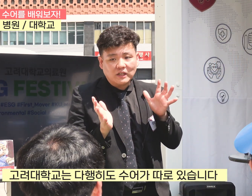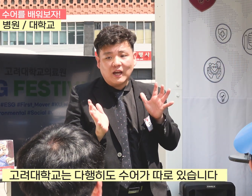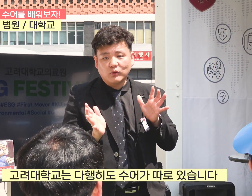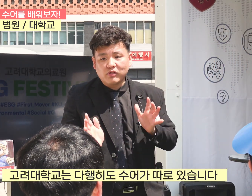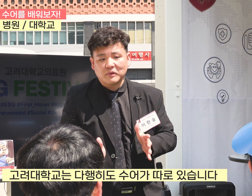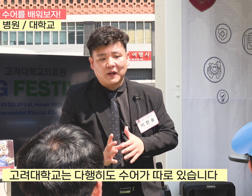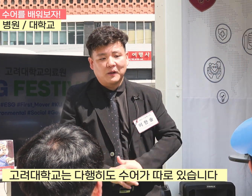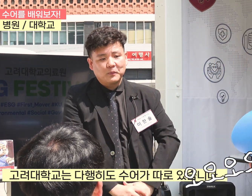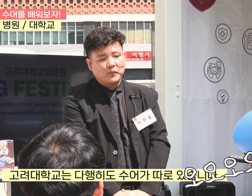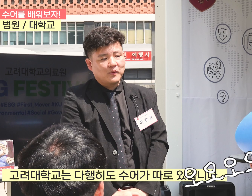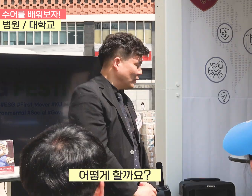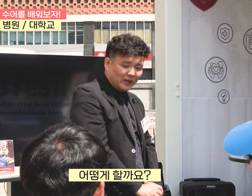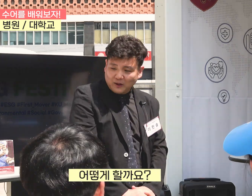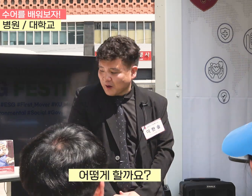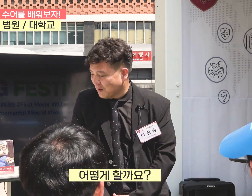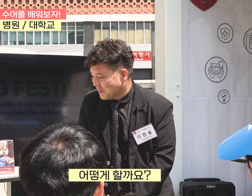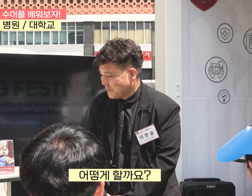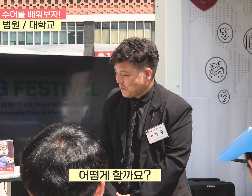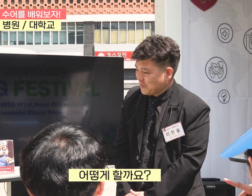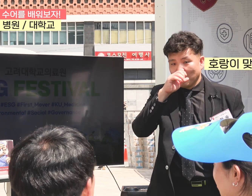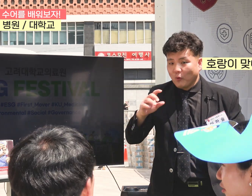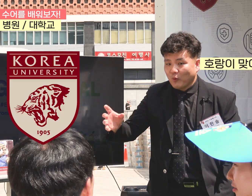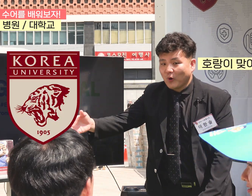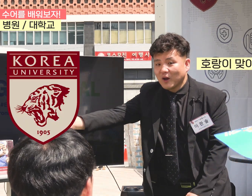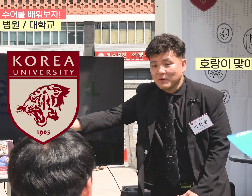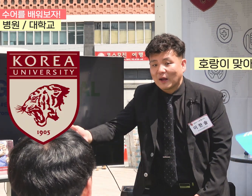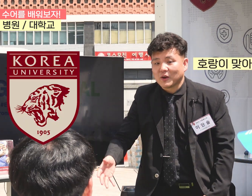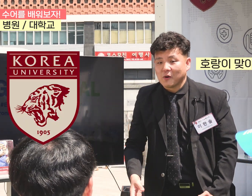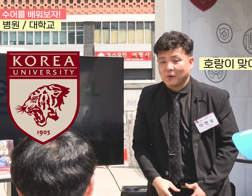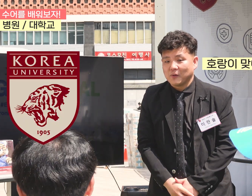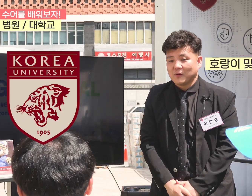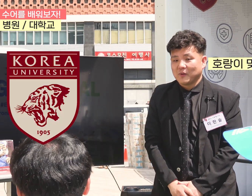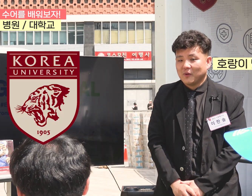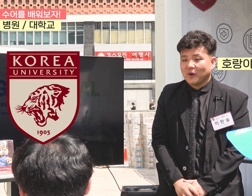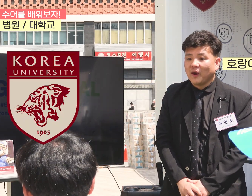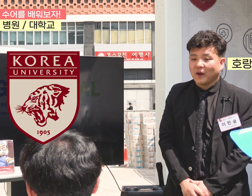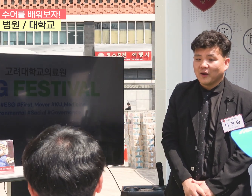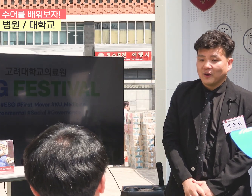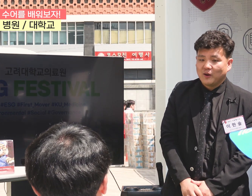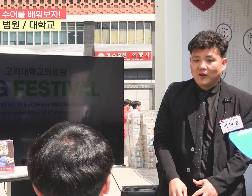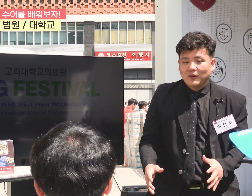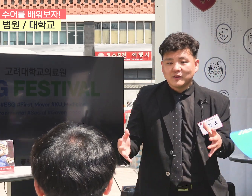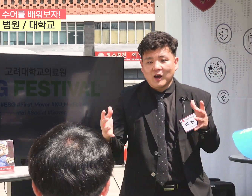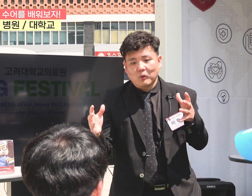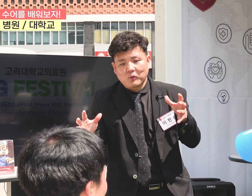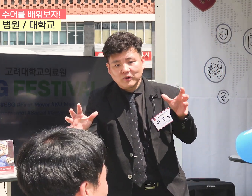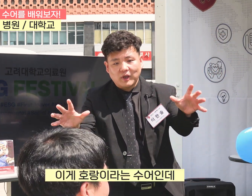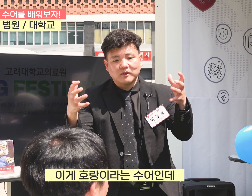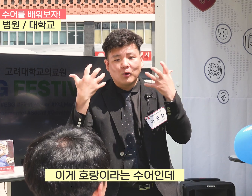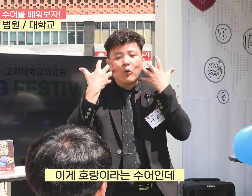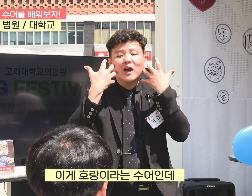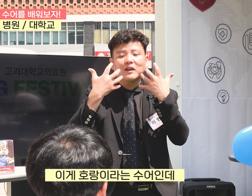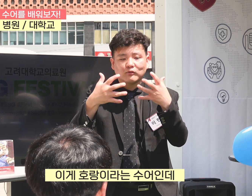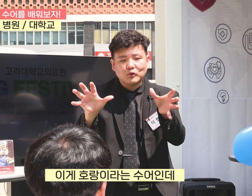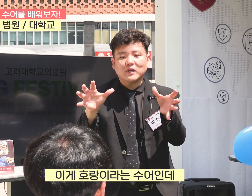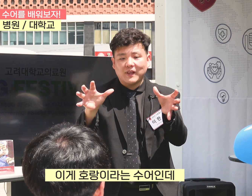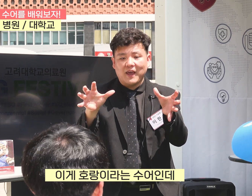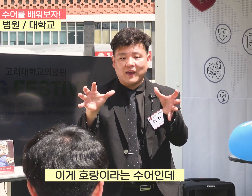따로 있습니다. 어떻게 할까요? 좋은데요? 호랑이 맞아요. 아, 진짜? 네. 그러니까 이게 이제 호랑이라는 수호인데,